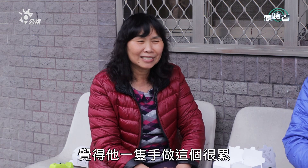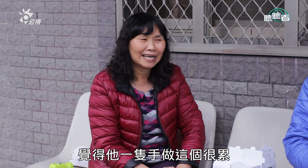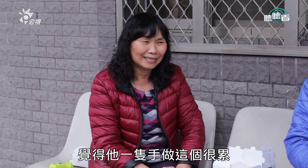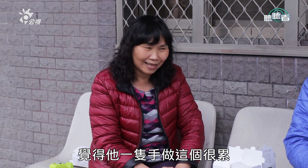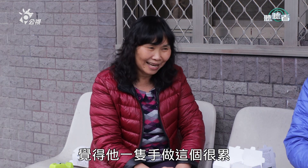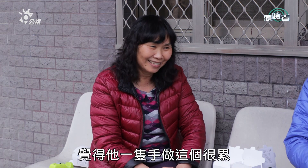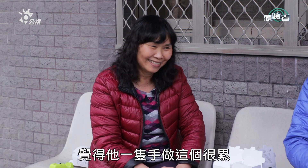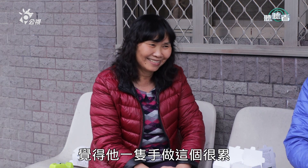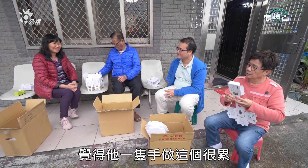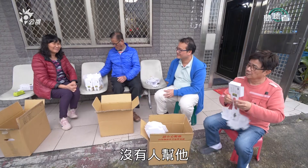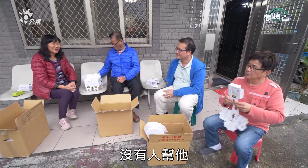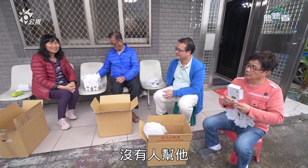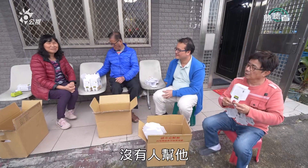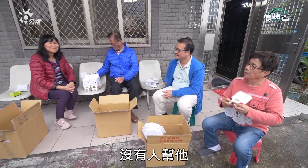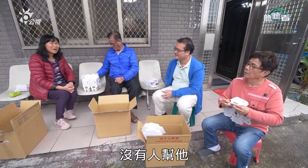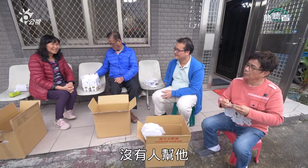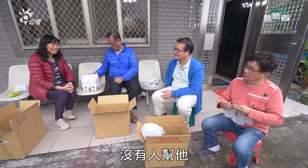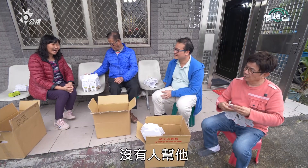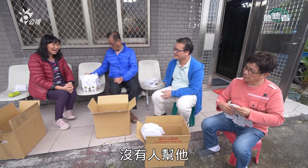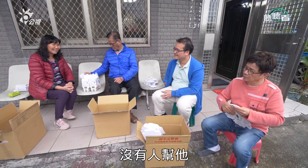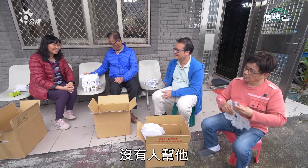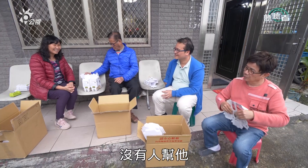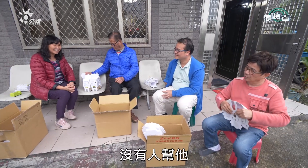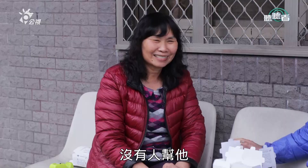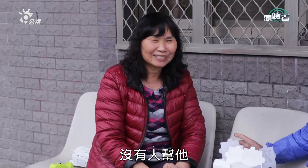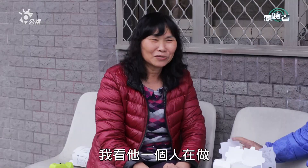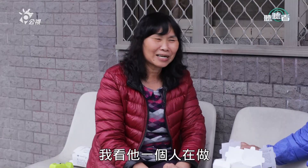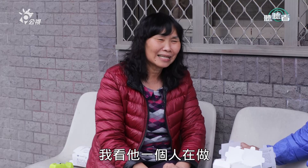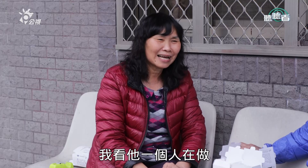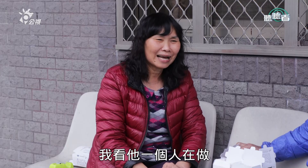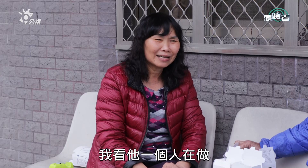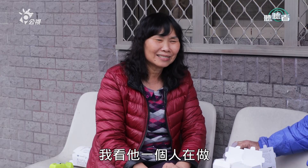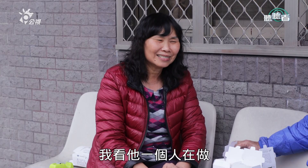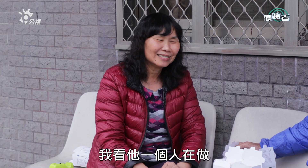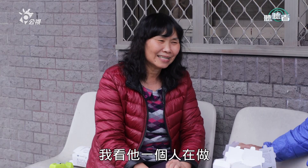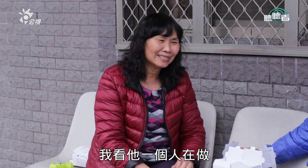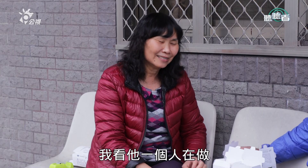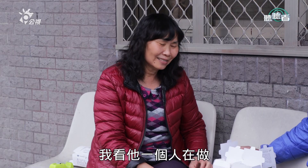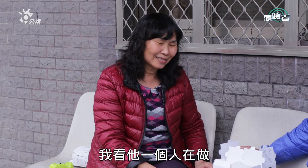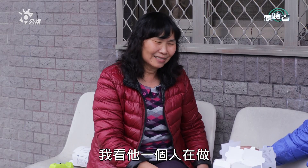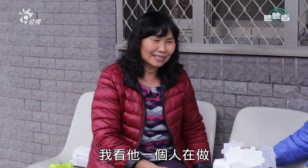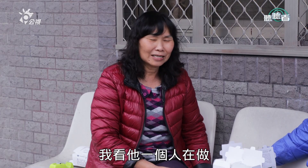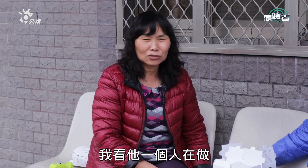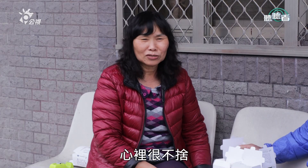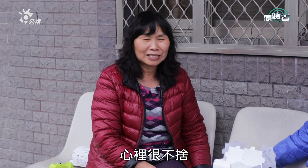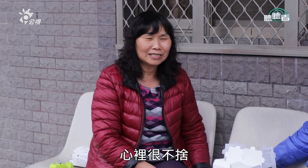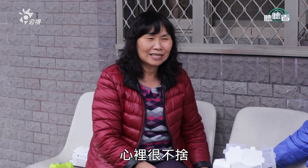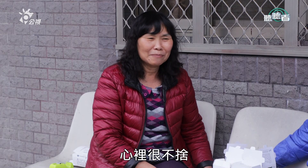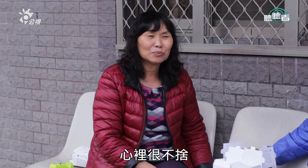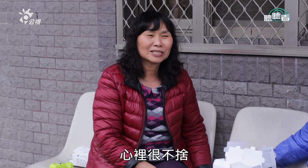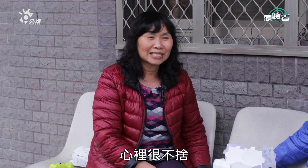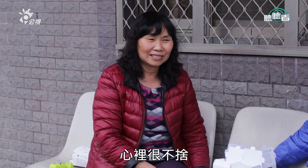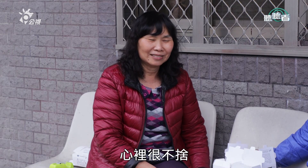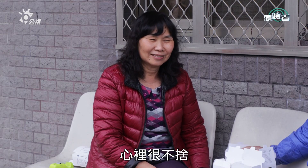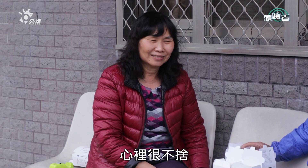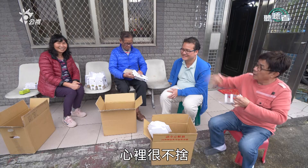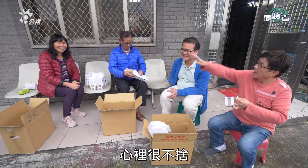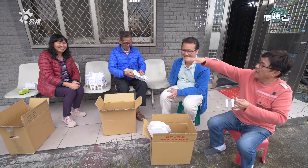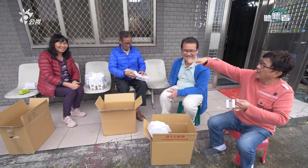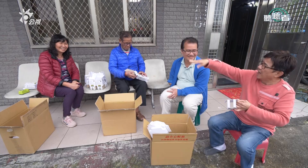个很累，没有人帮他。我看他一个人在做，心里很不舍。 哎，